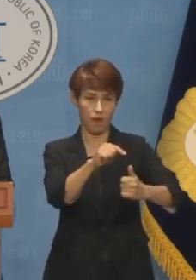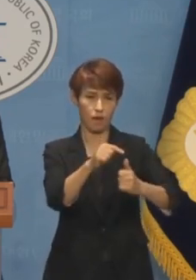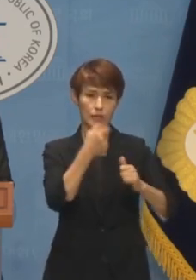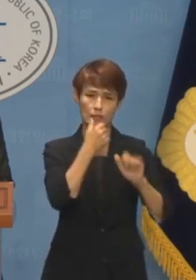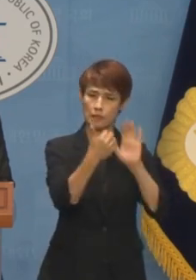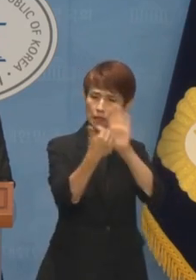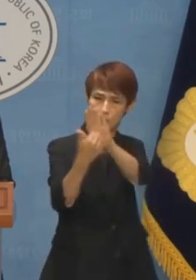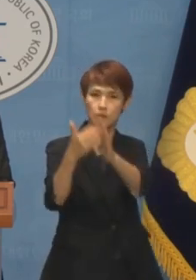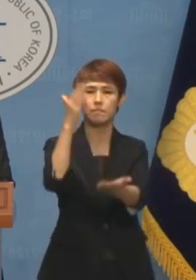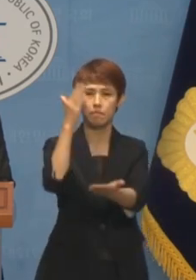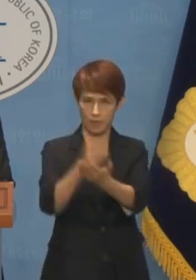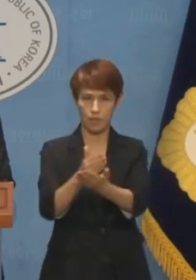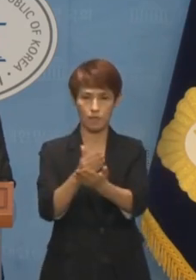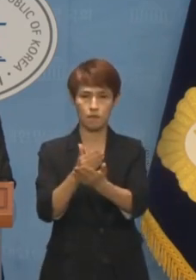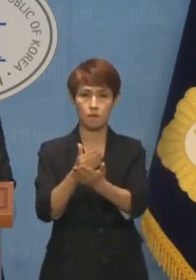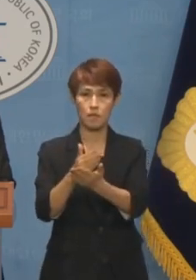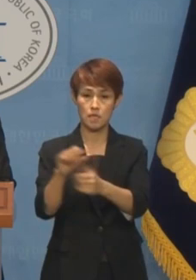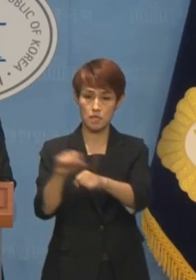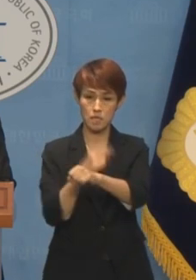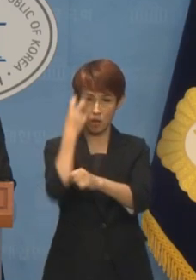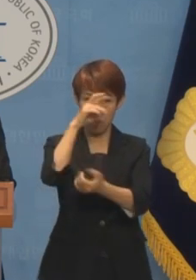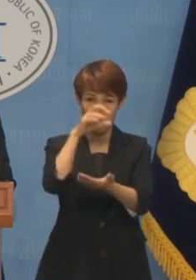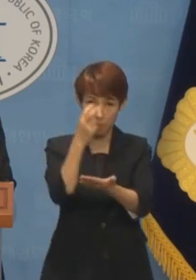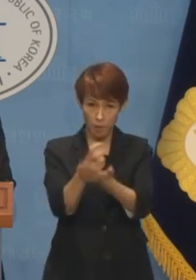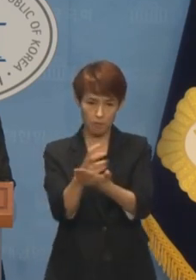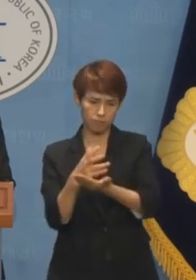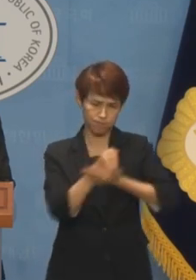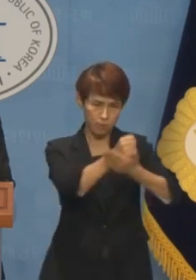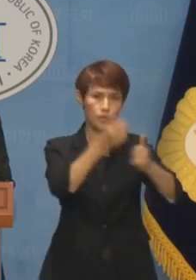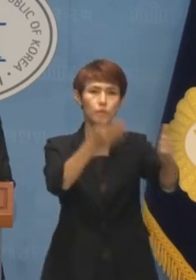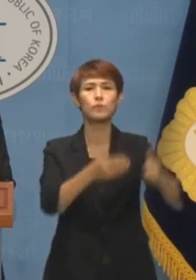거역하지 말고 해병대원 특검법을 수용하십시오.